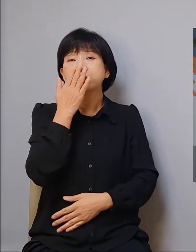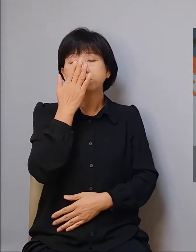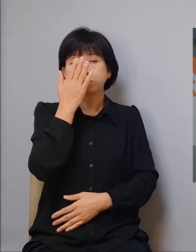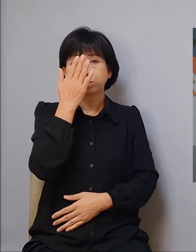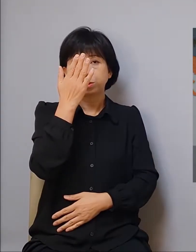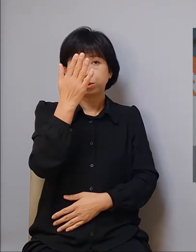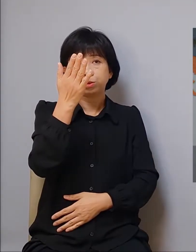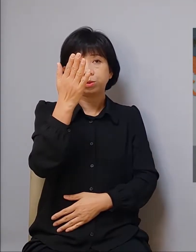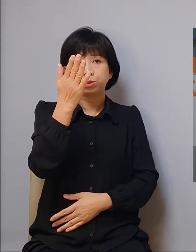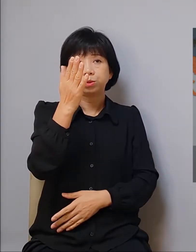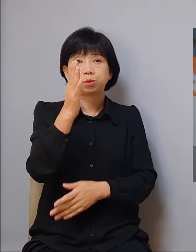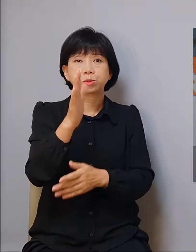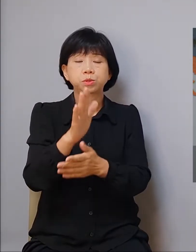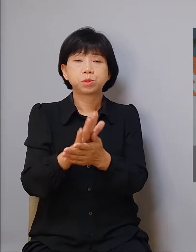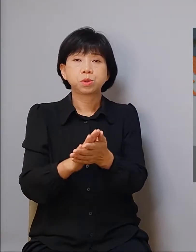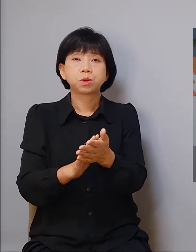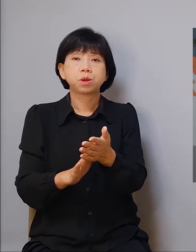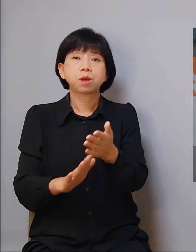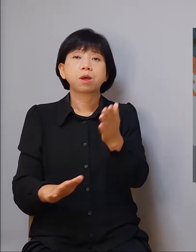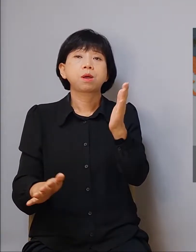누구와도 바꿀 수